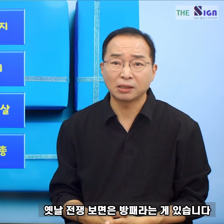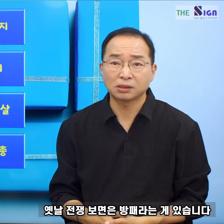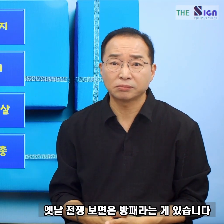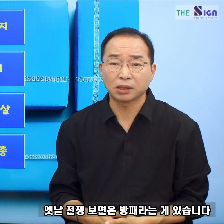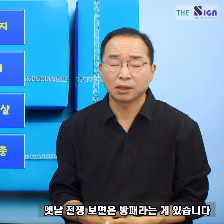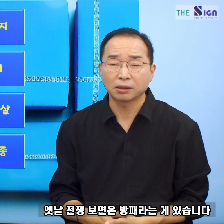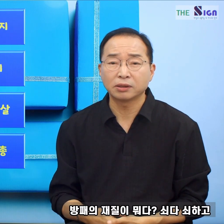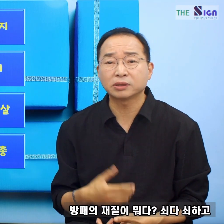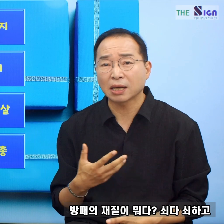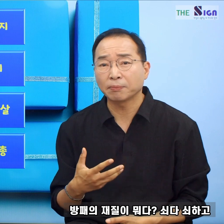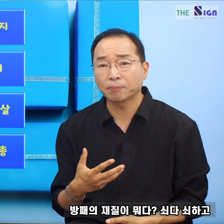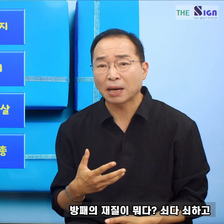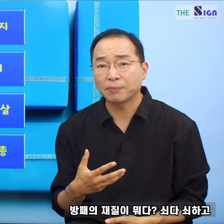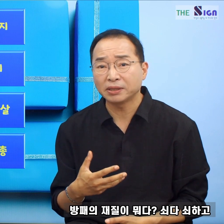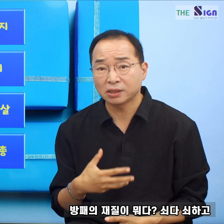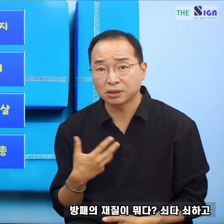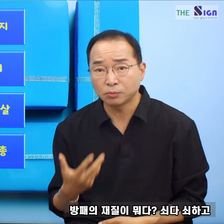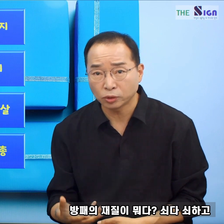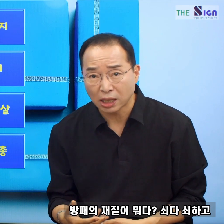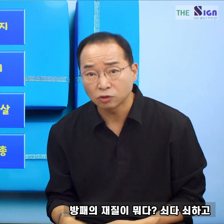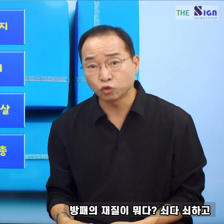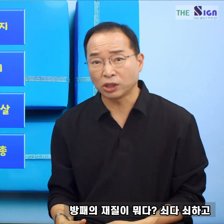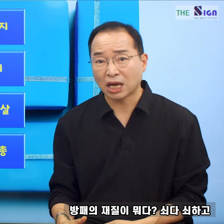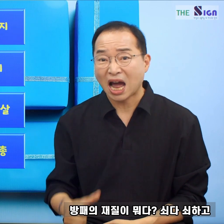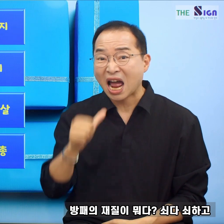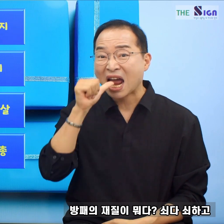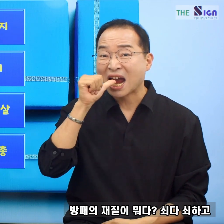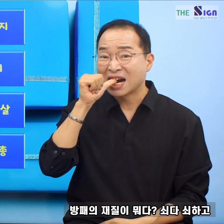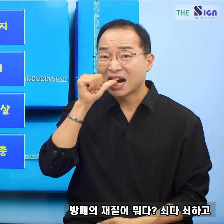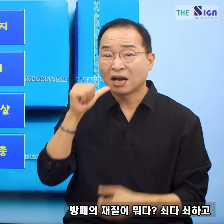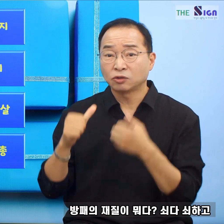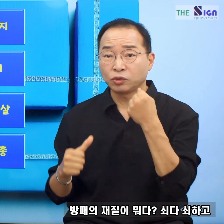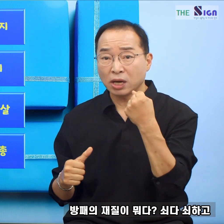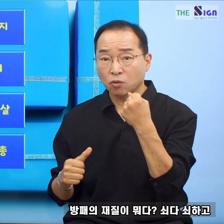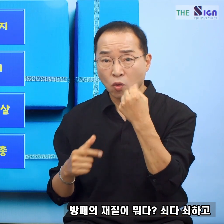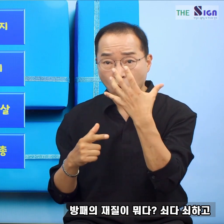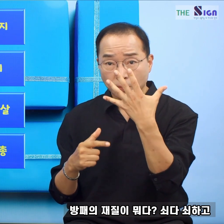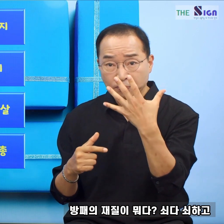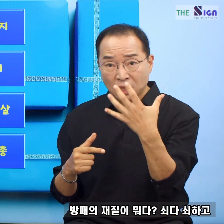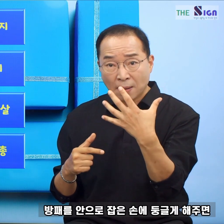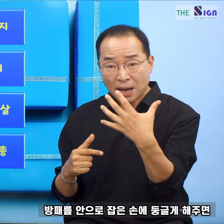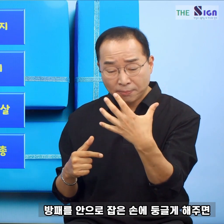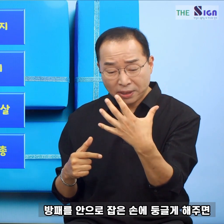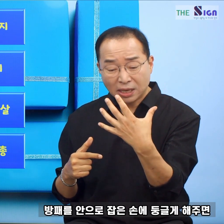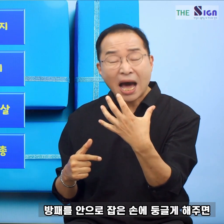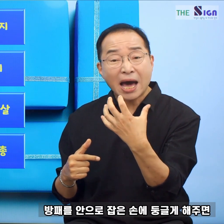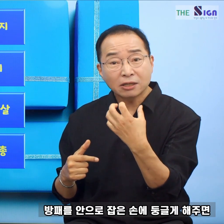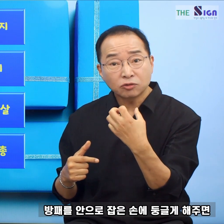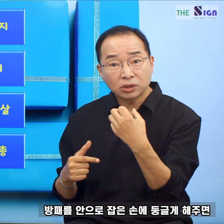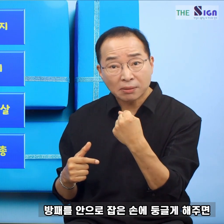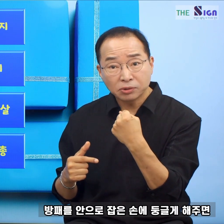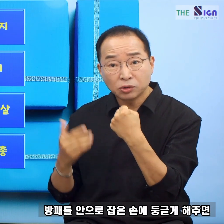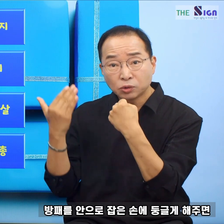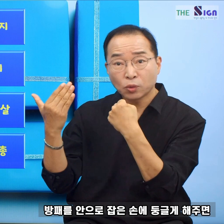있습니다. 방패의 재질이 뭐다? 쇠다. 쇠하고 방패를 안으로 잡은